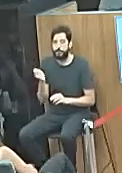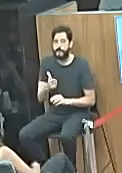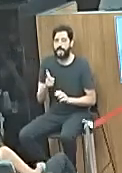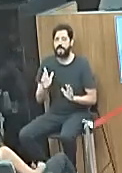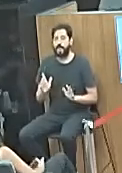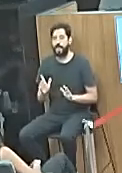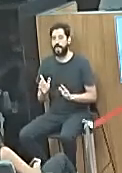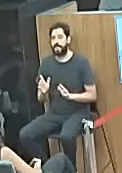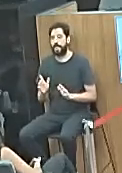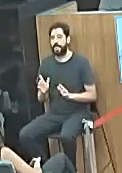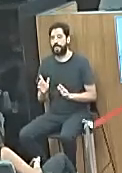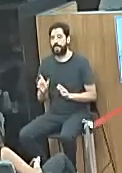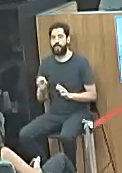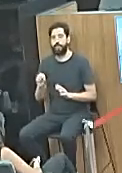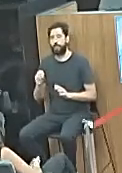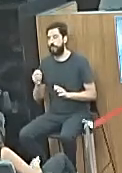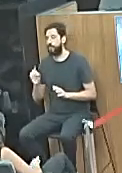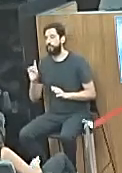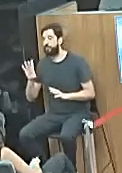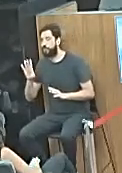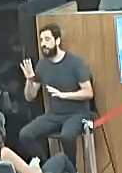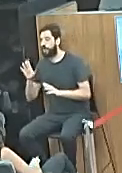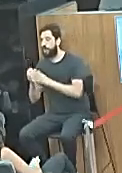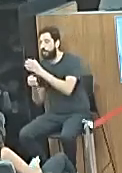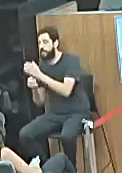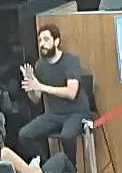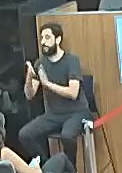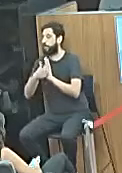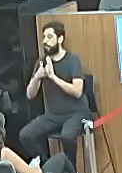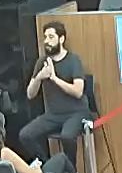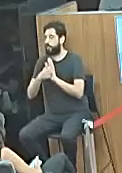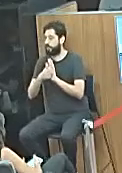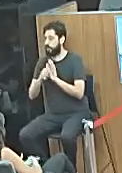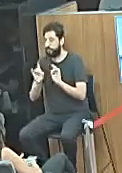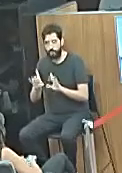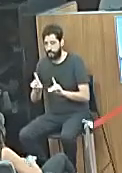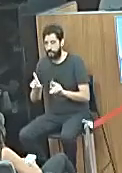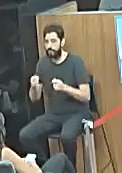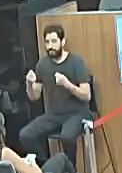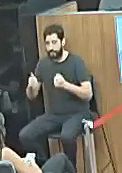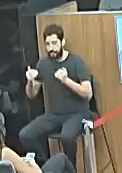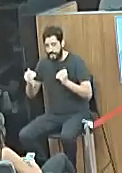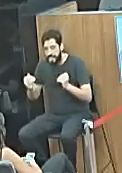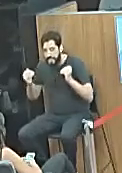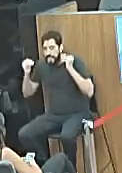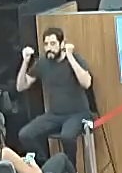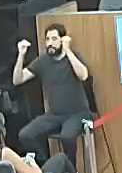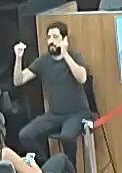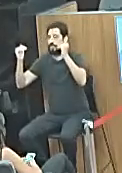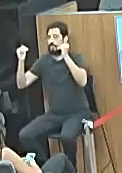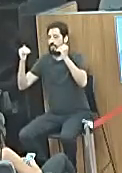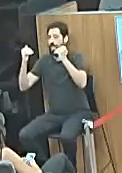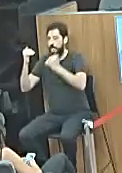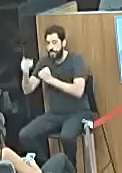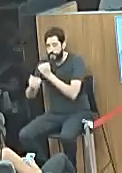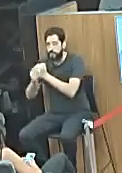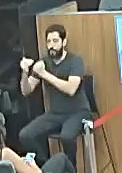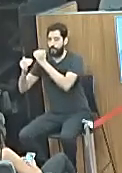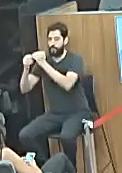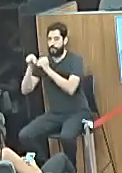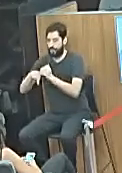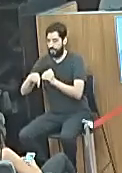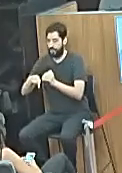as é efetivar as propostas não é muito importante a gente crescer mais e evoluir mais esse